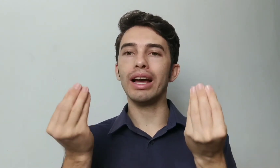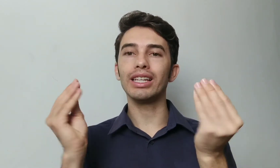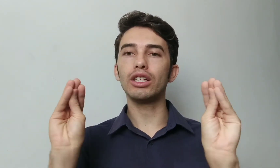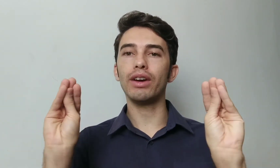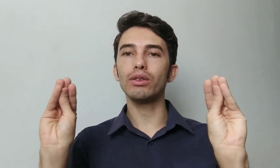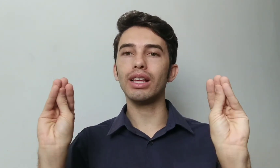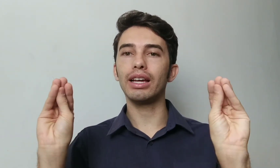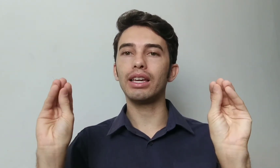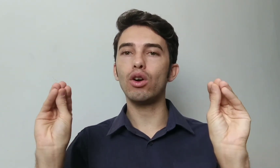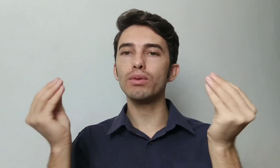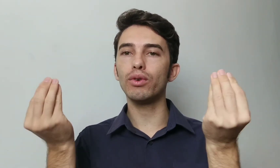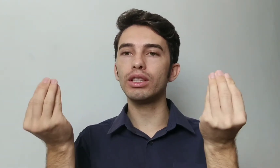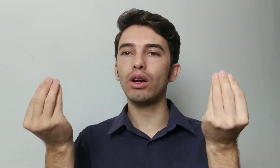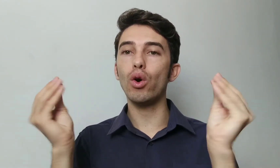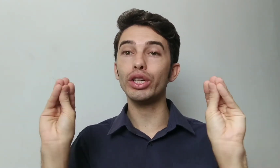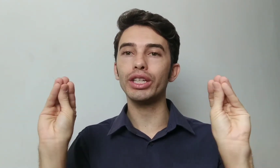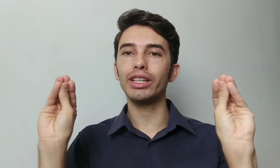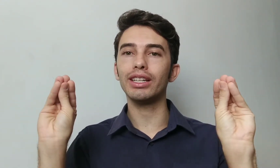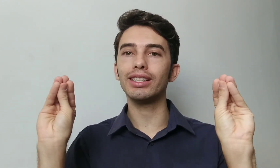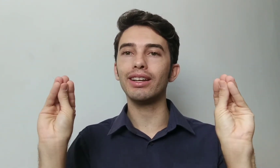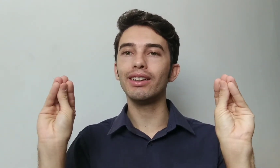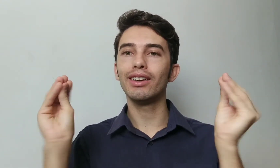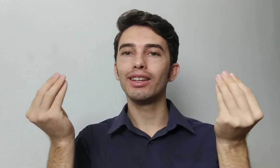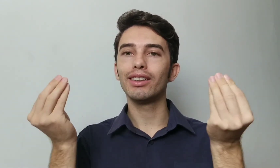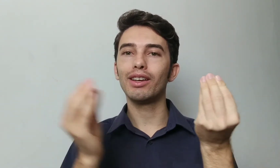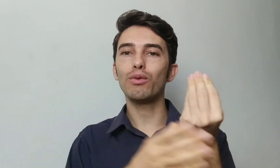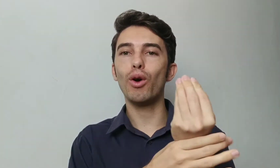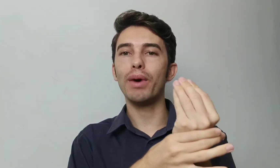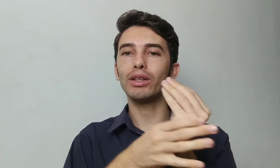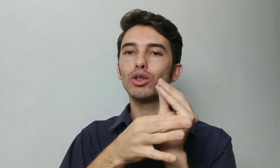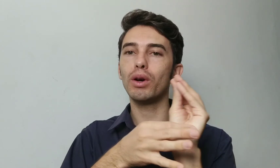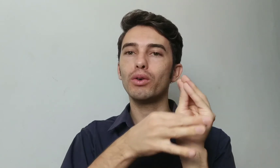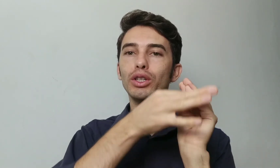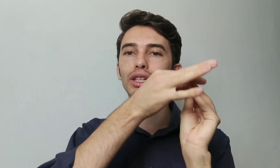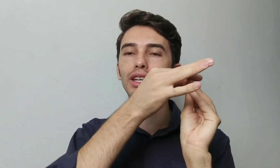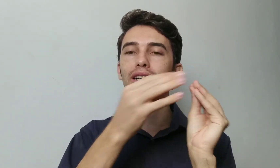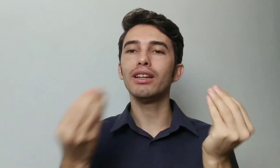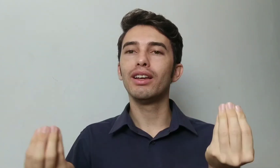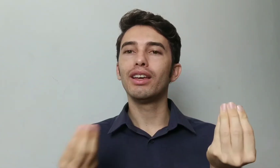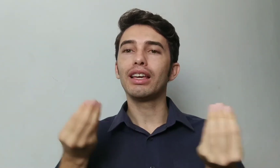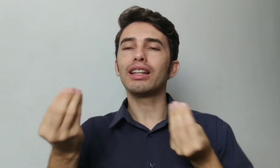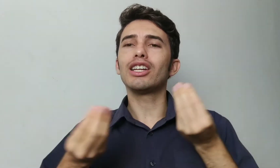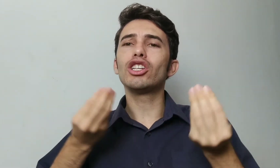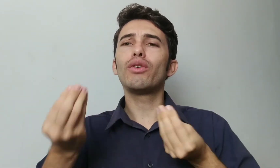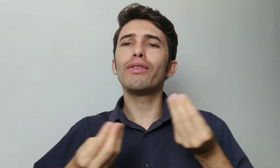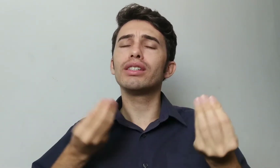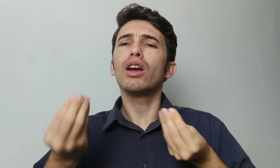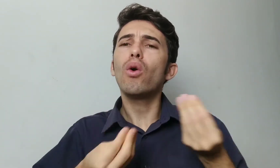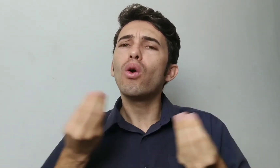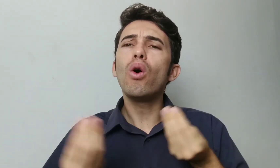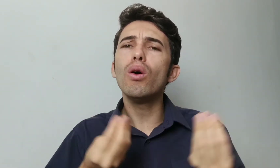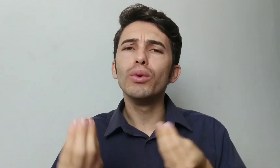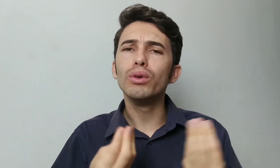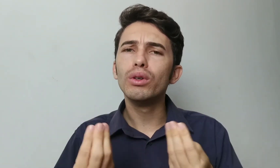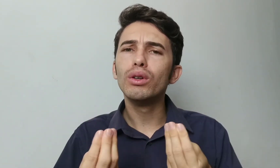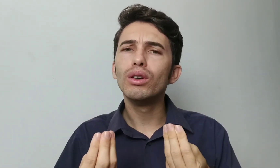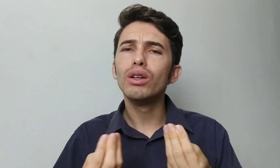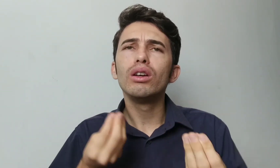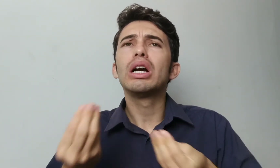gente vai usar aqui como se fosse coxinhas, né? Tem o formato de uma coxinha, né? Então a gente vai fazer como?